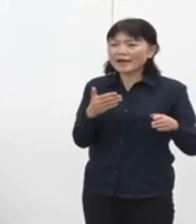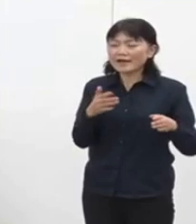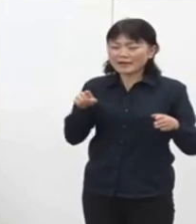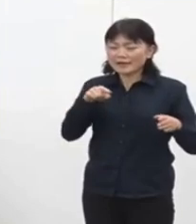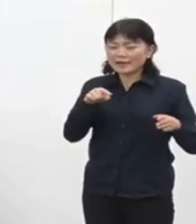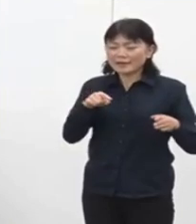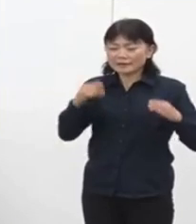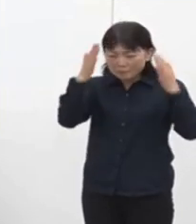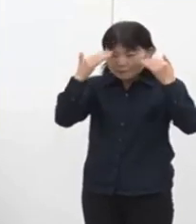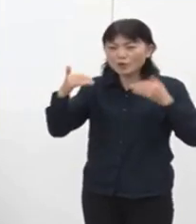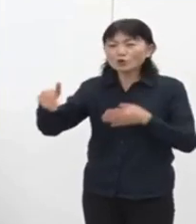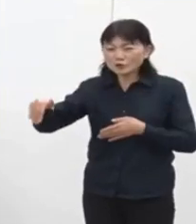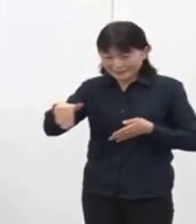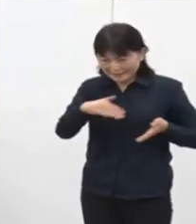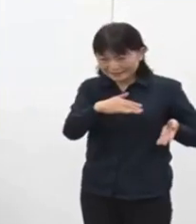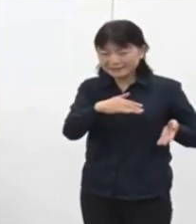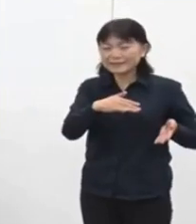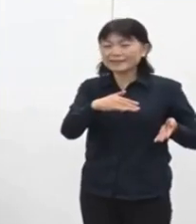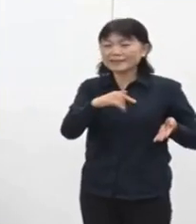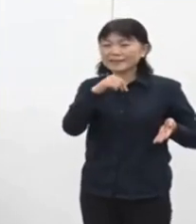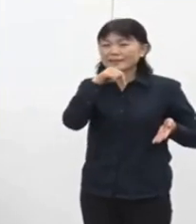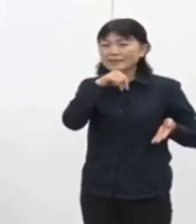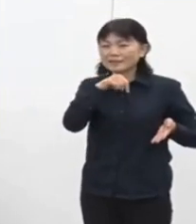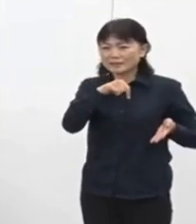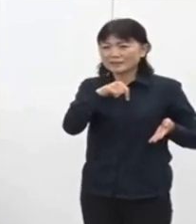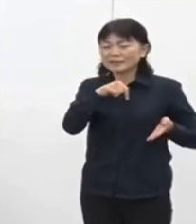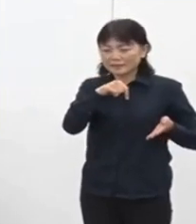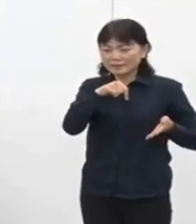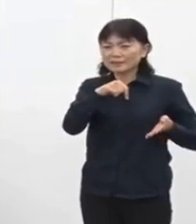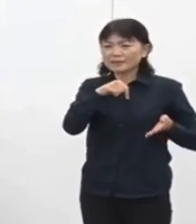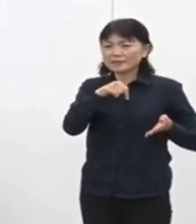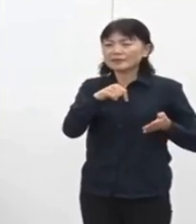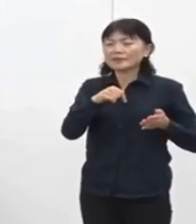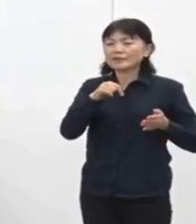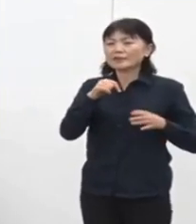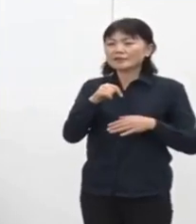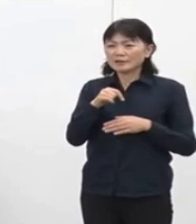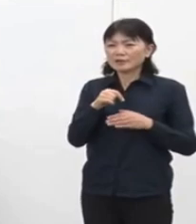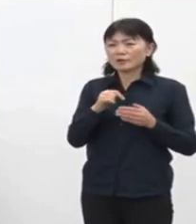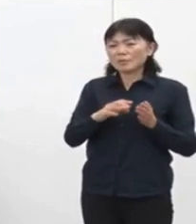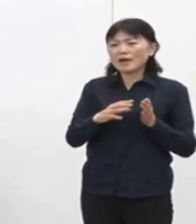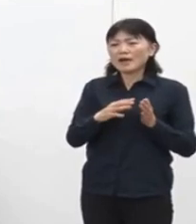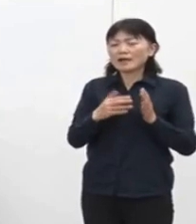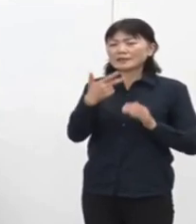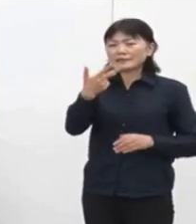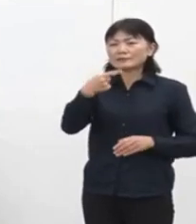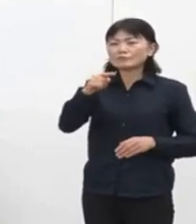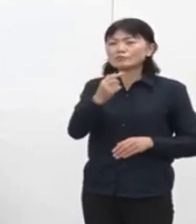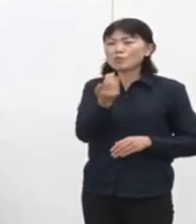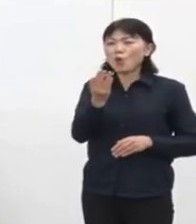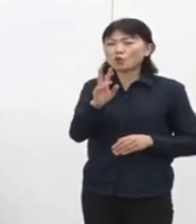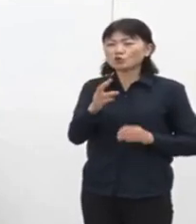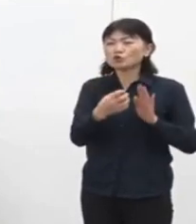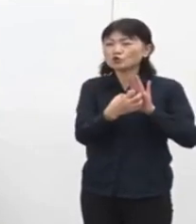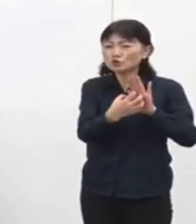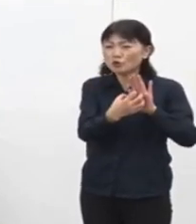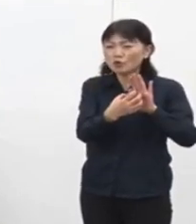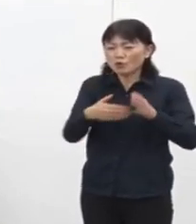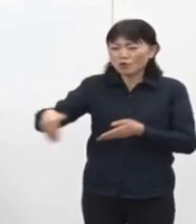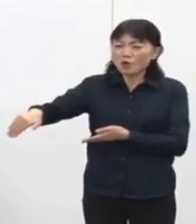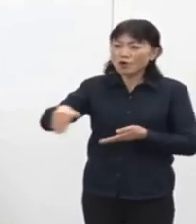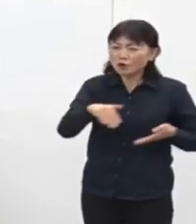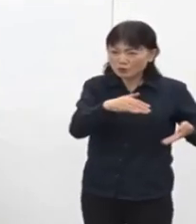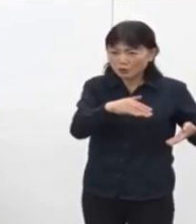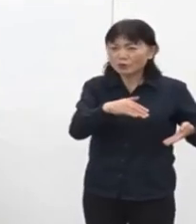阪市域を、まあ、南北に北と南をつなぐシンボルロードです。このシンボルロード御堂筋はですね、僕は世界の冠